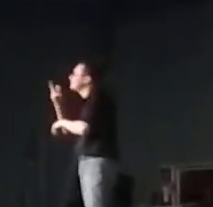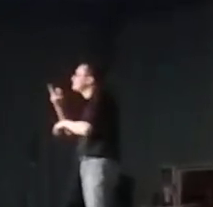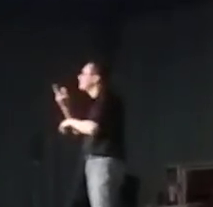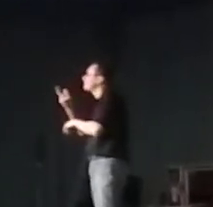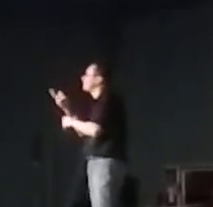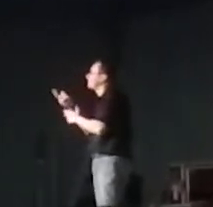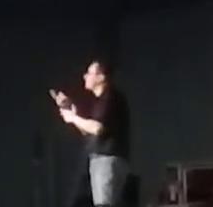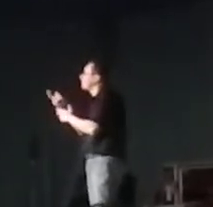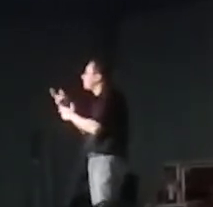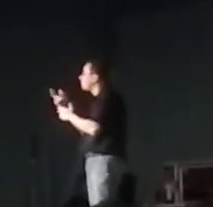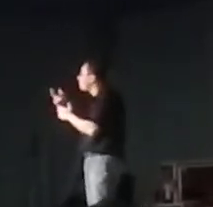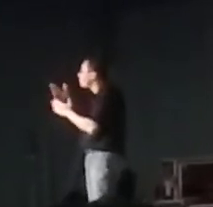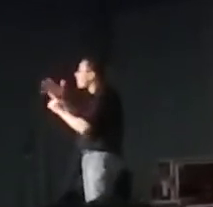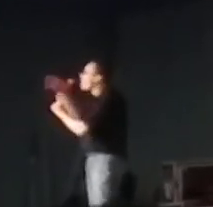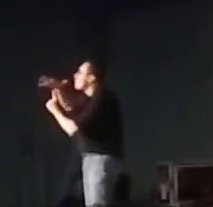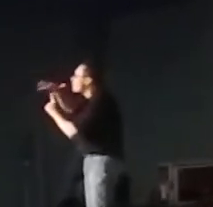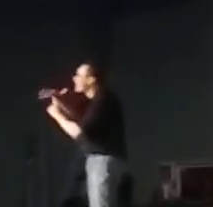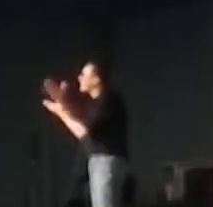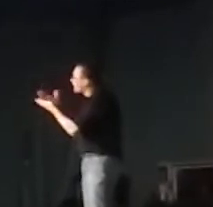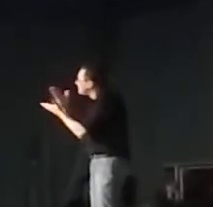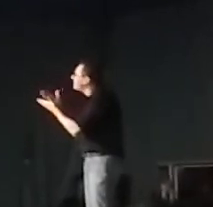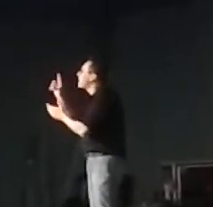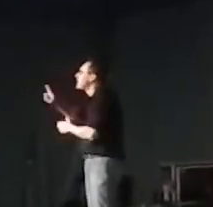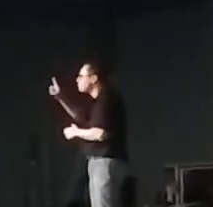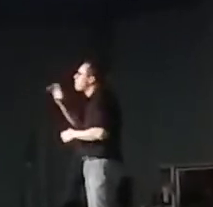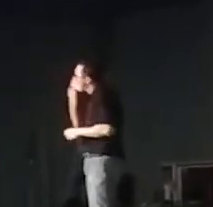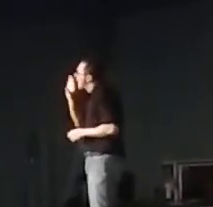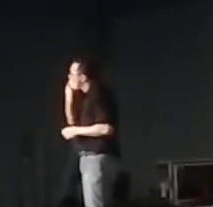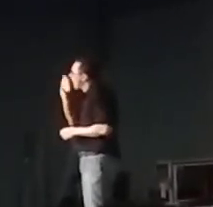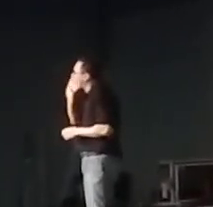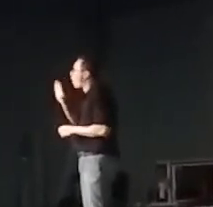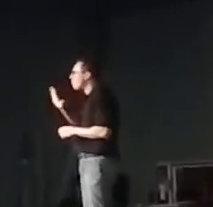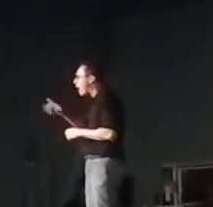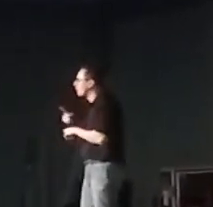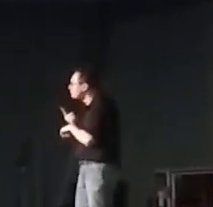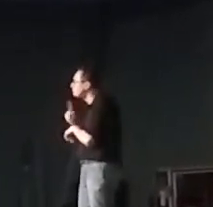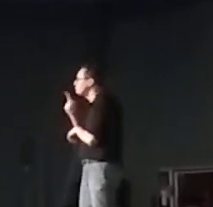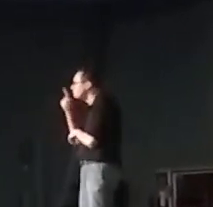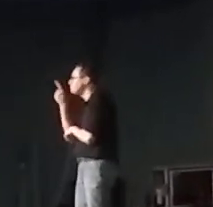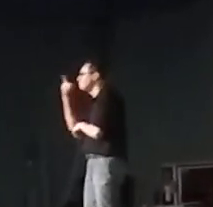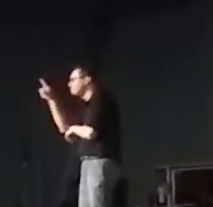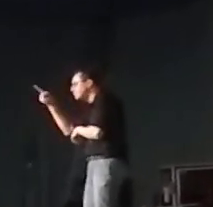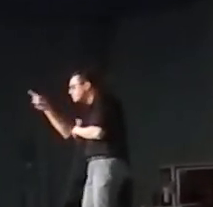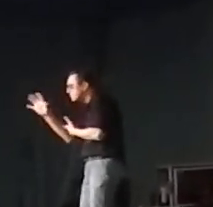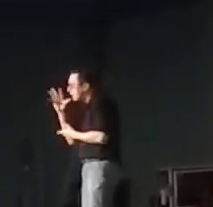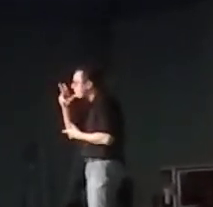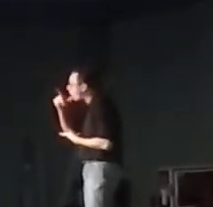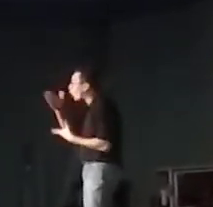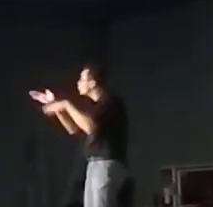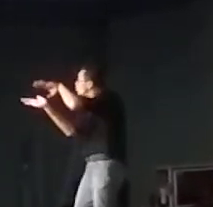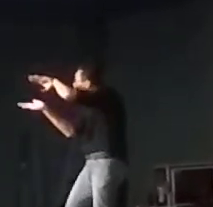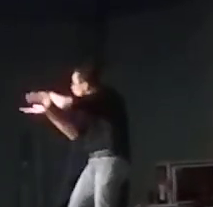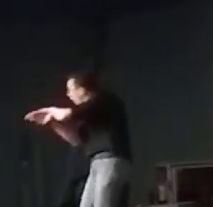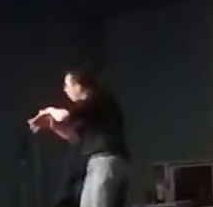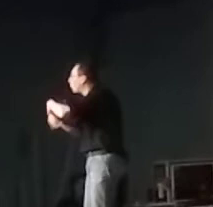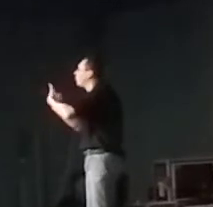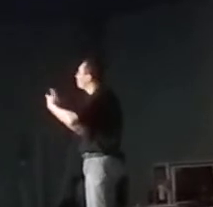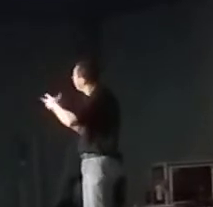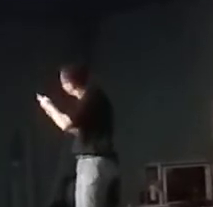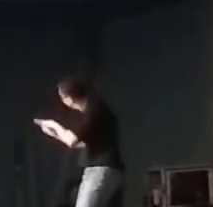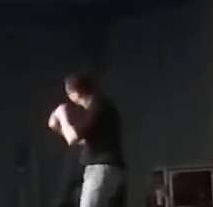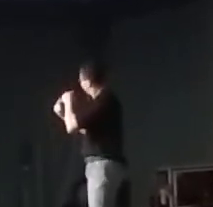O evento era muito legal, mas era uma coisa penosa, enfim. Aí a gente se encontrou lá,